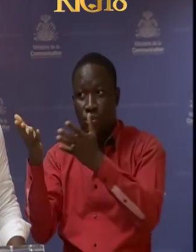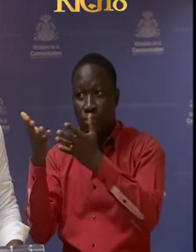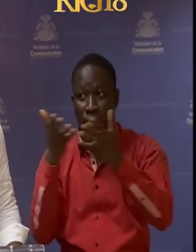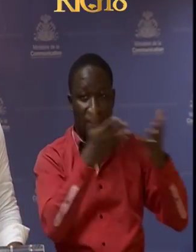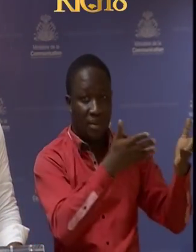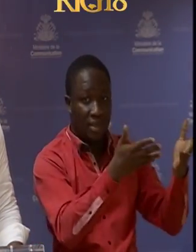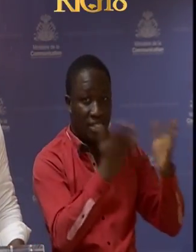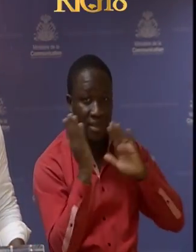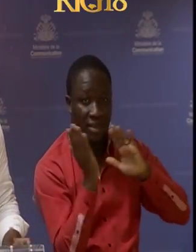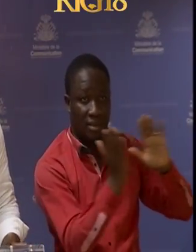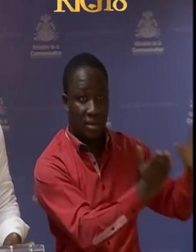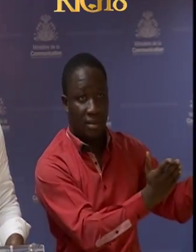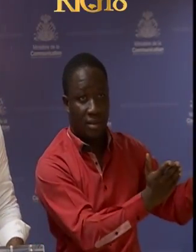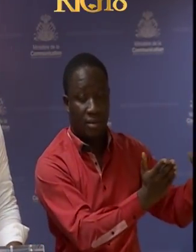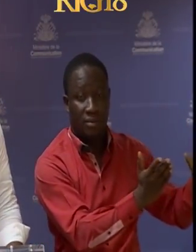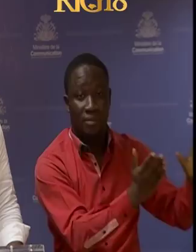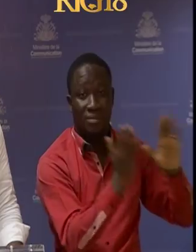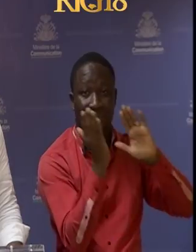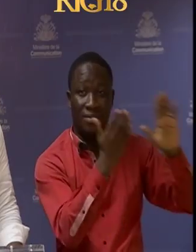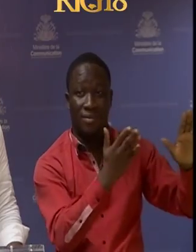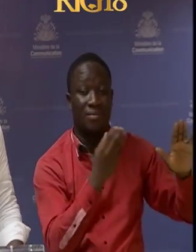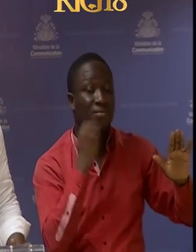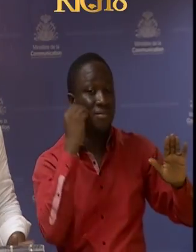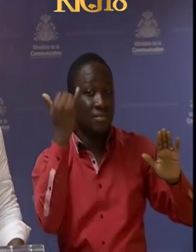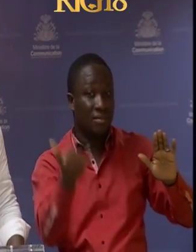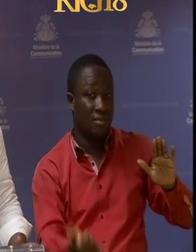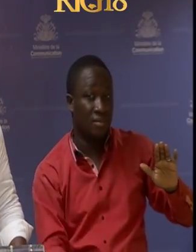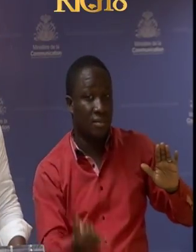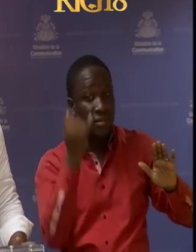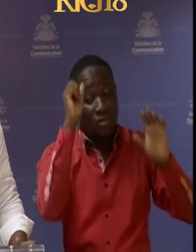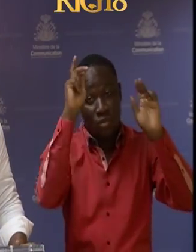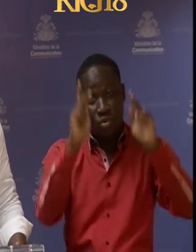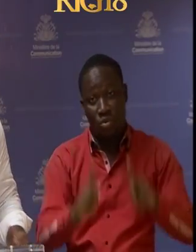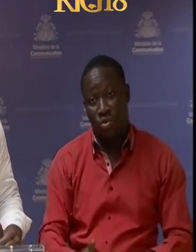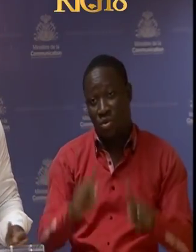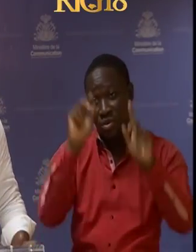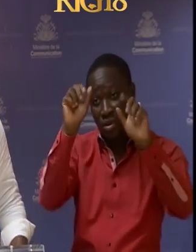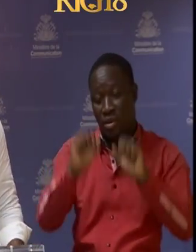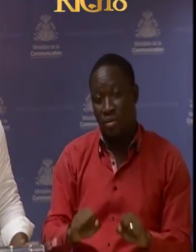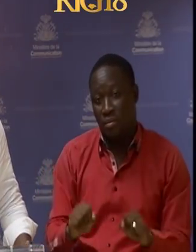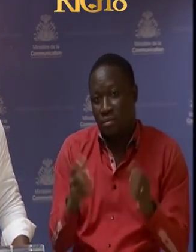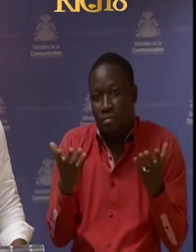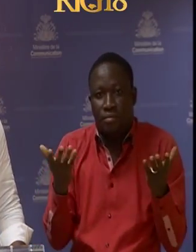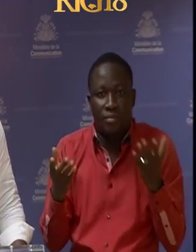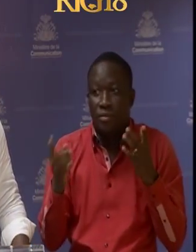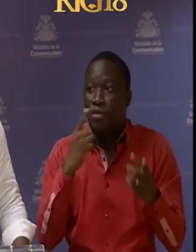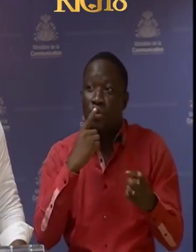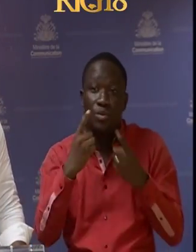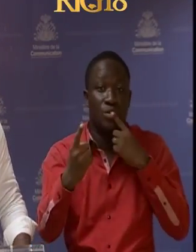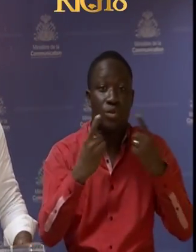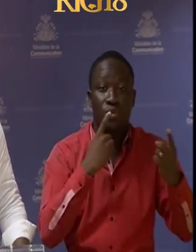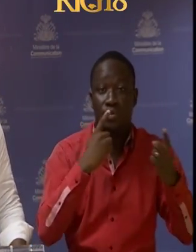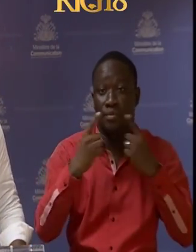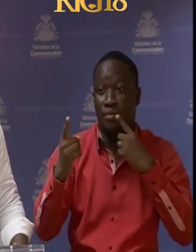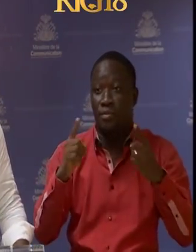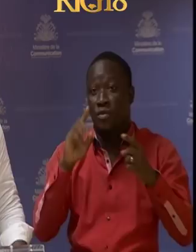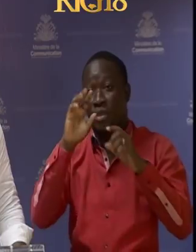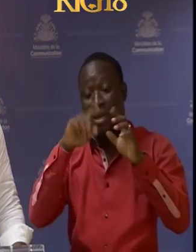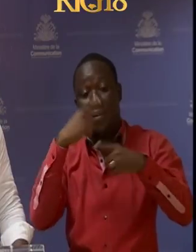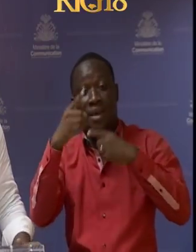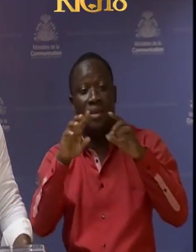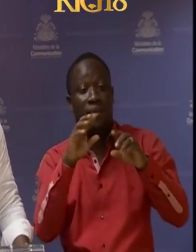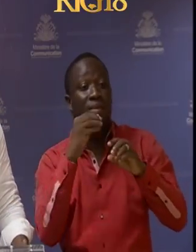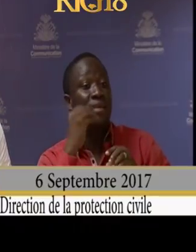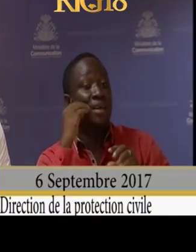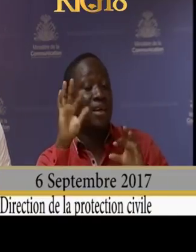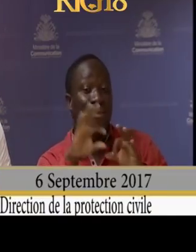Et ça me les évacuer d'abord là au stade où on a parlé là, on monde capable Jean ministre so dit a yon di lot on moun capable aller ka on famille ka on ami